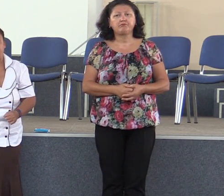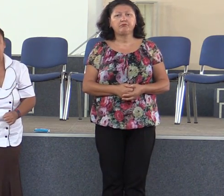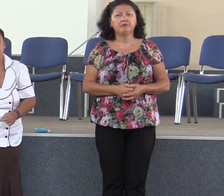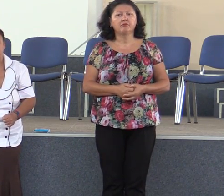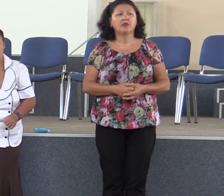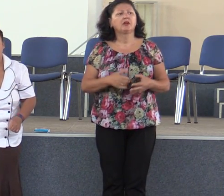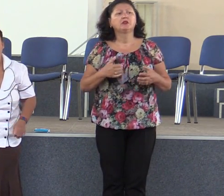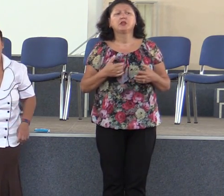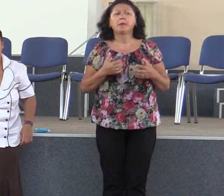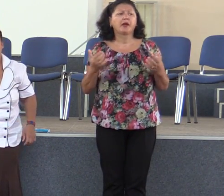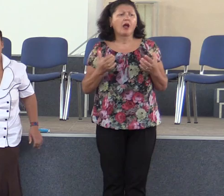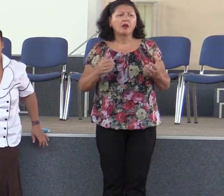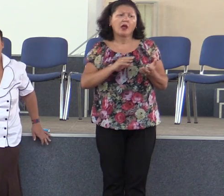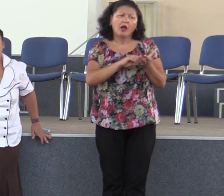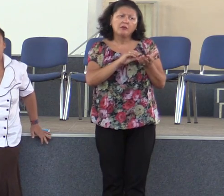și care am simțit-o.